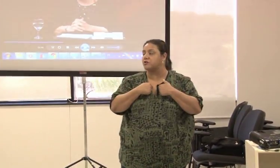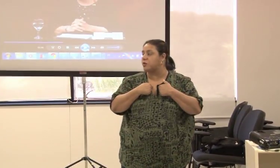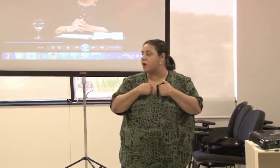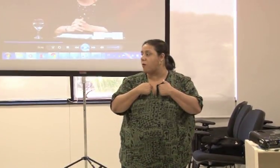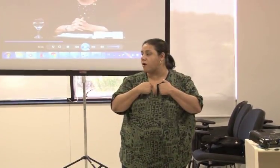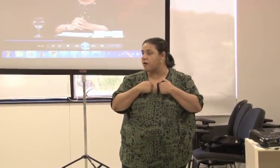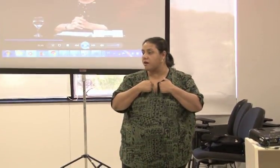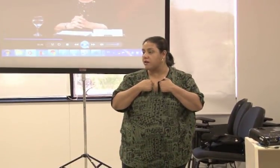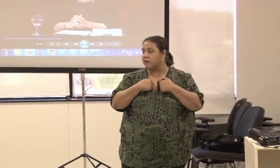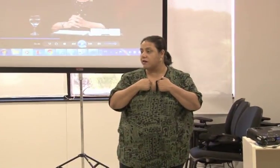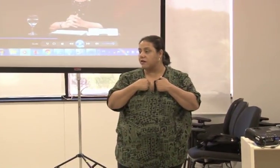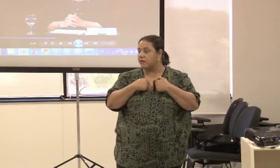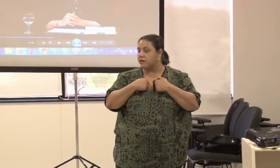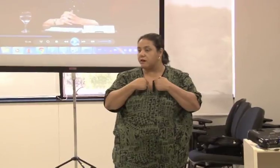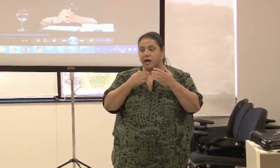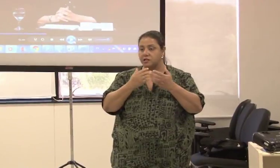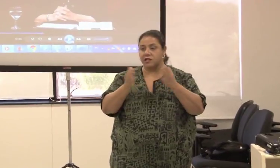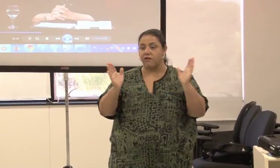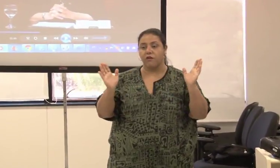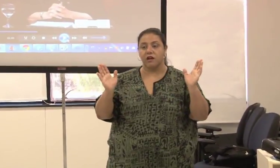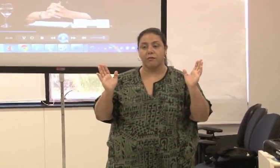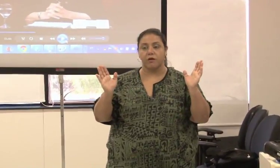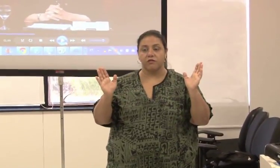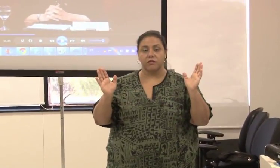eu, ela já estava fora da prova.